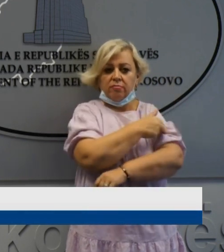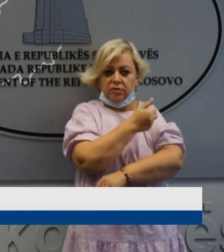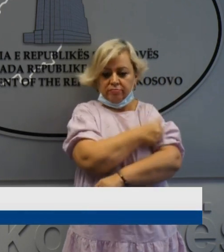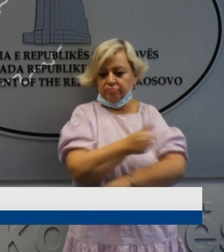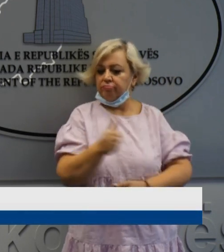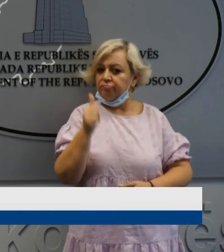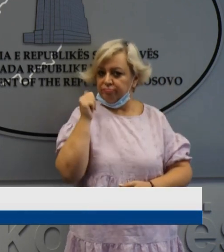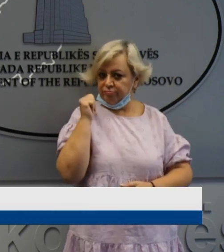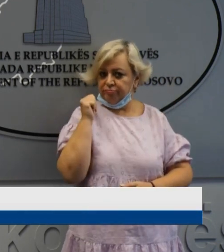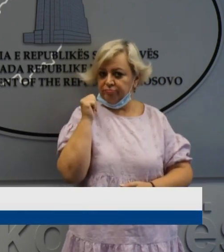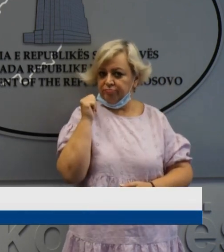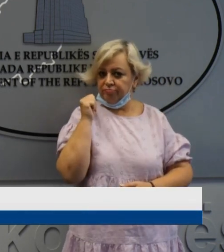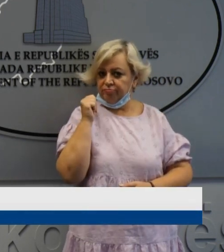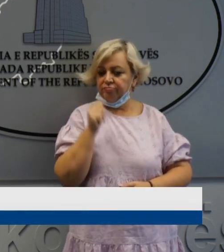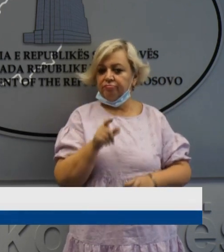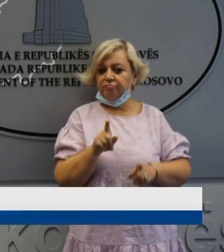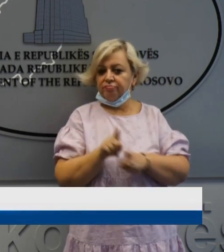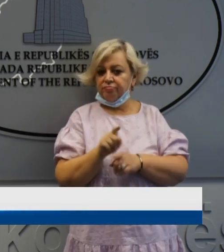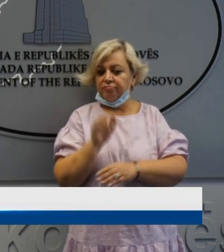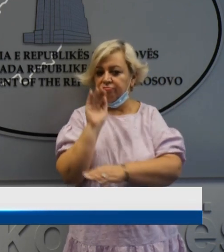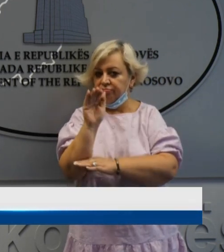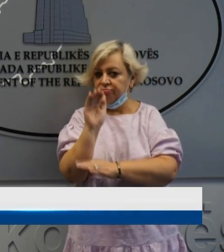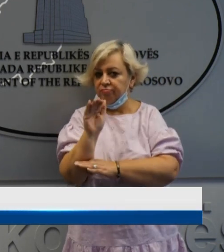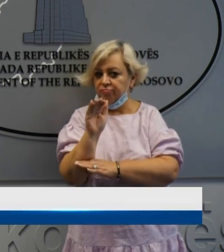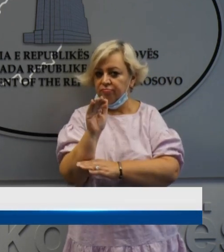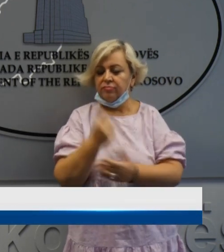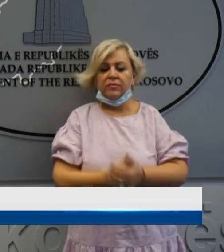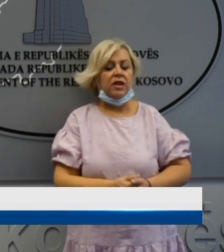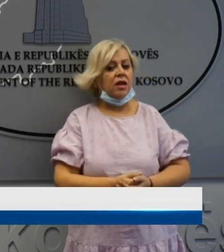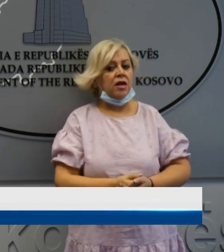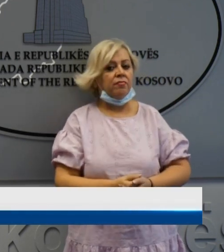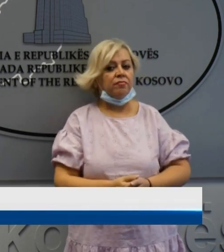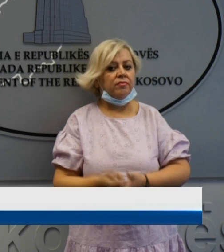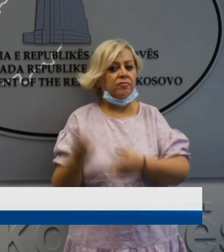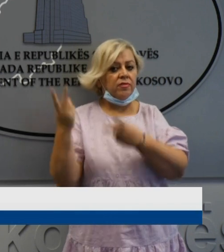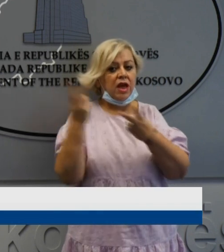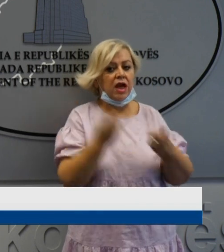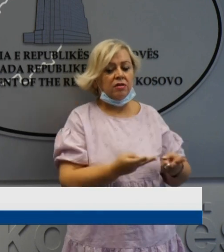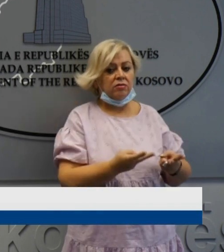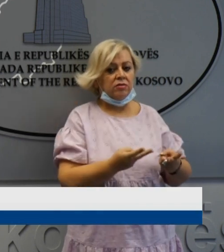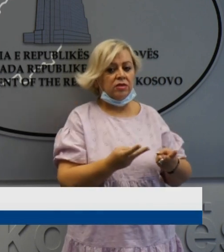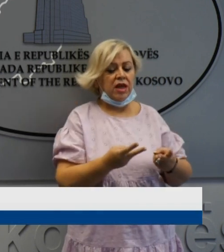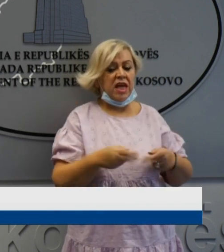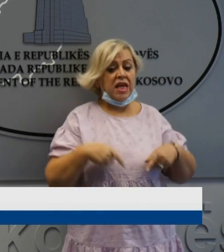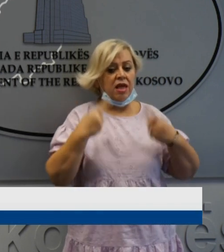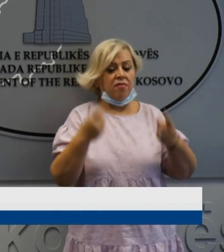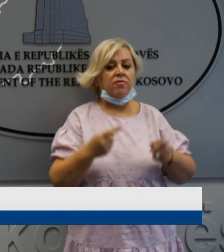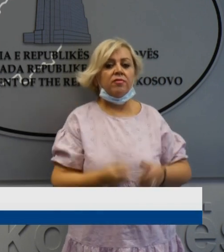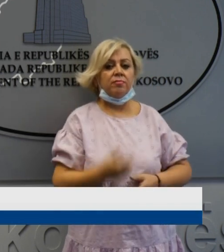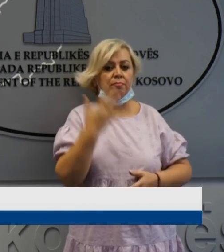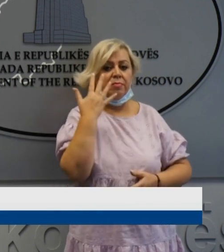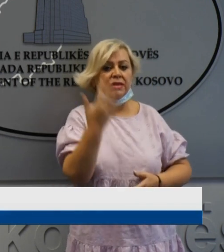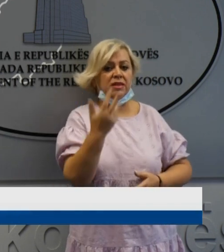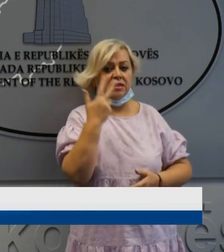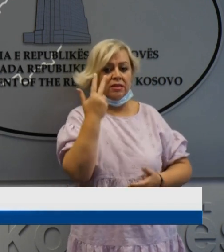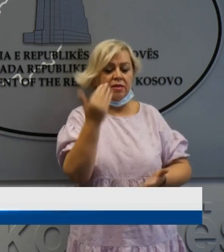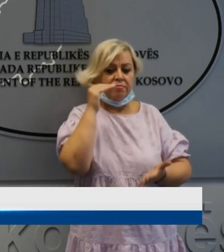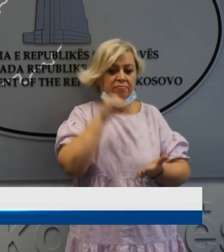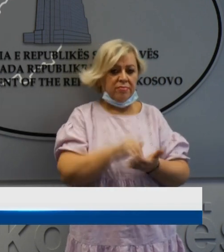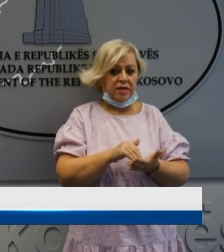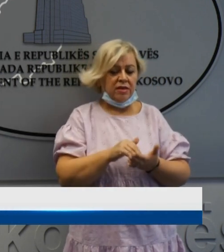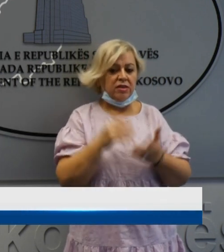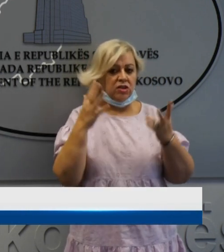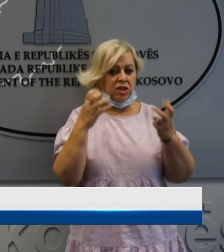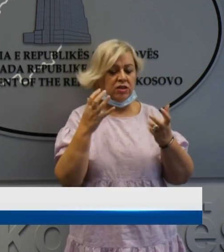Mbrëm, ashtu si që kemi paralajmëruar, ka rritur edhe kontingenti javor prej